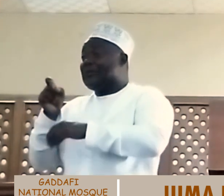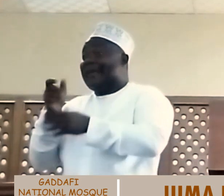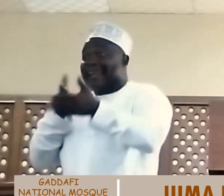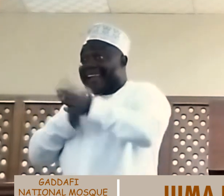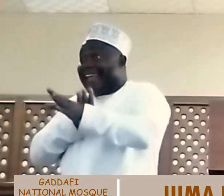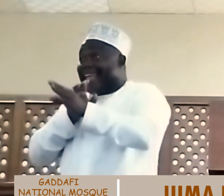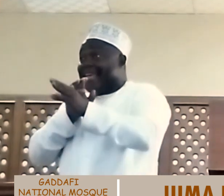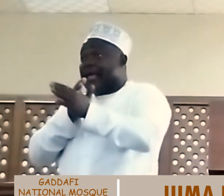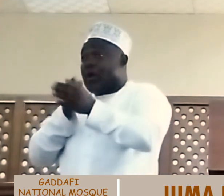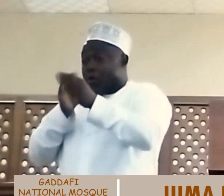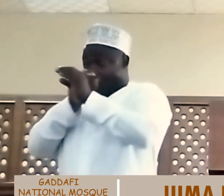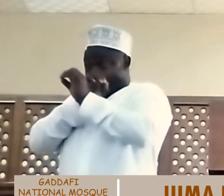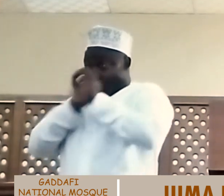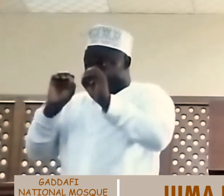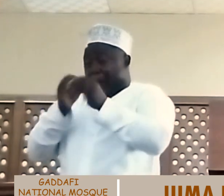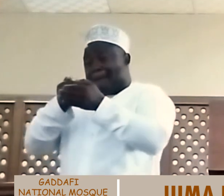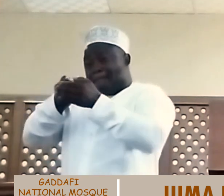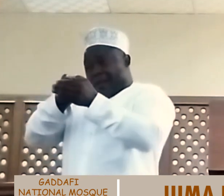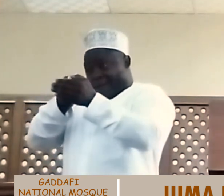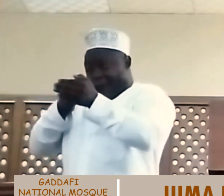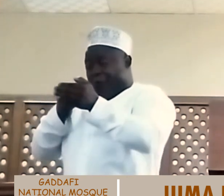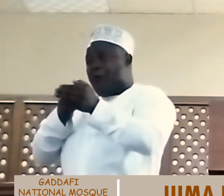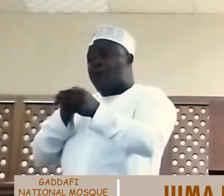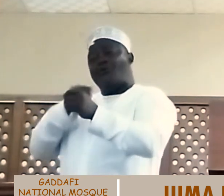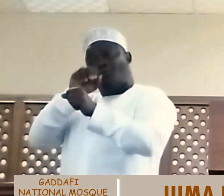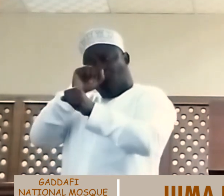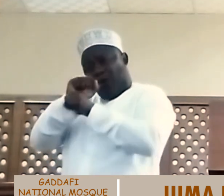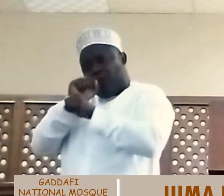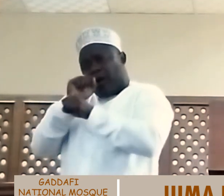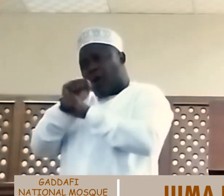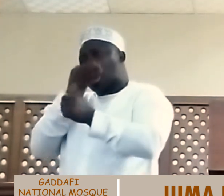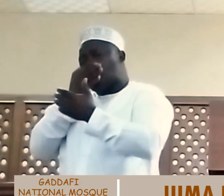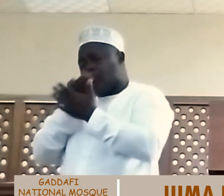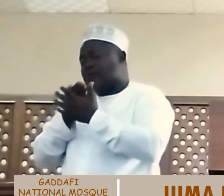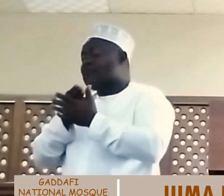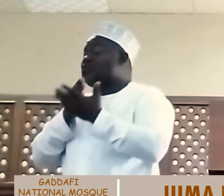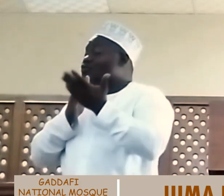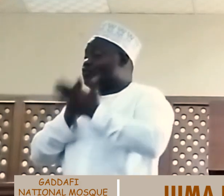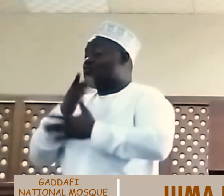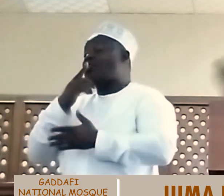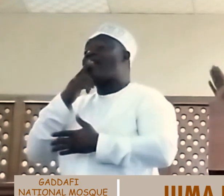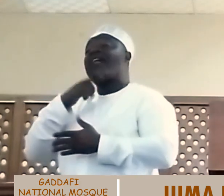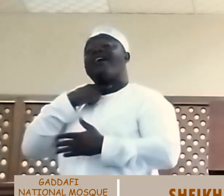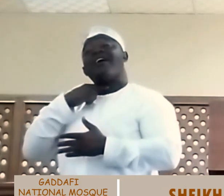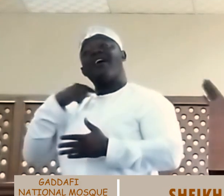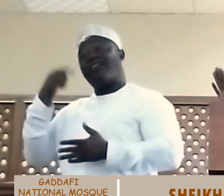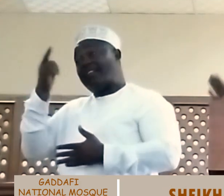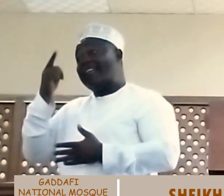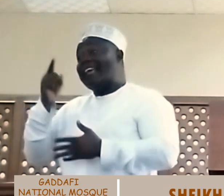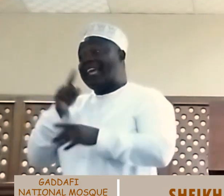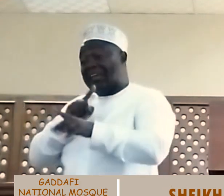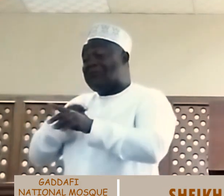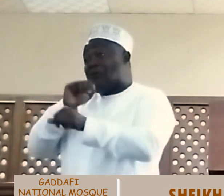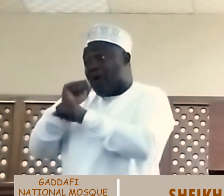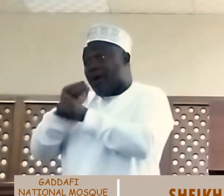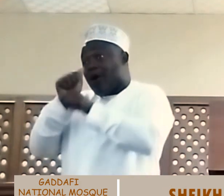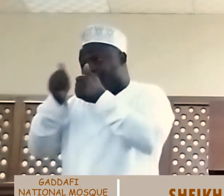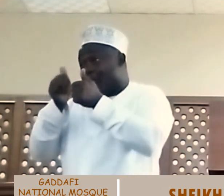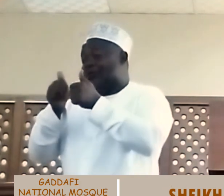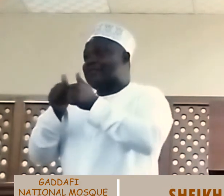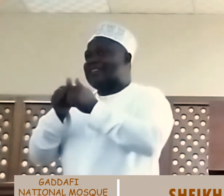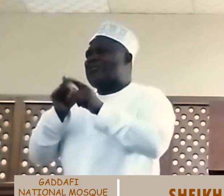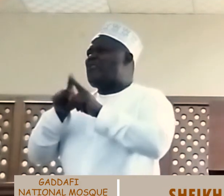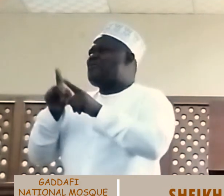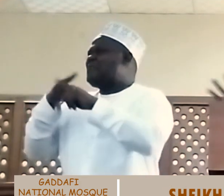nnyo okulaba nti aleka omukululo kubanga wallahi gwe gugenda okusigala gwokka bino